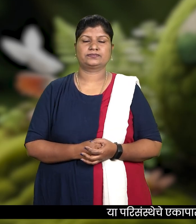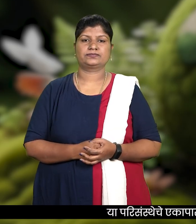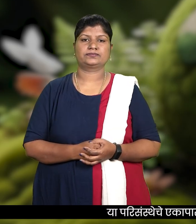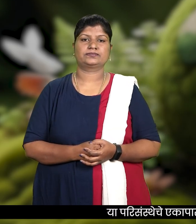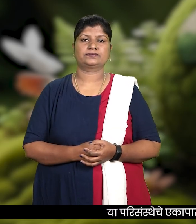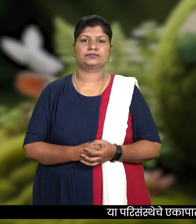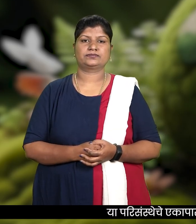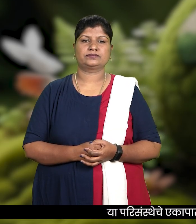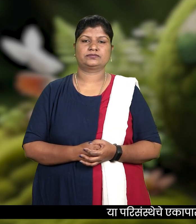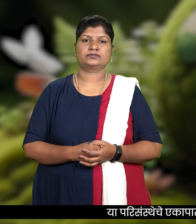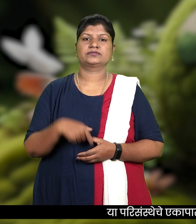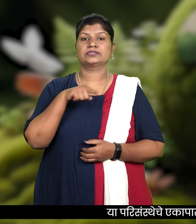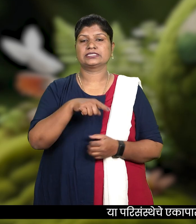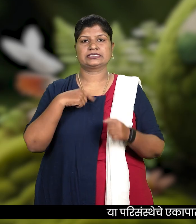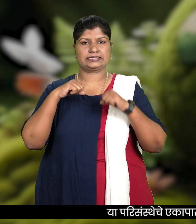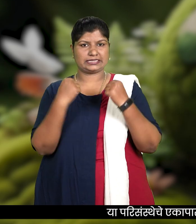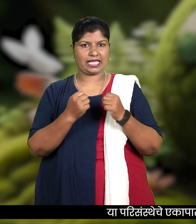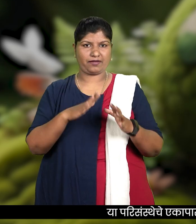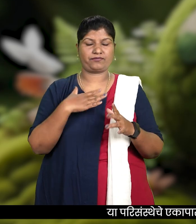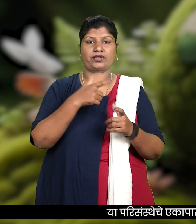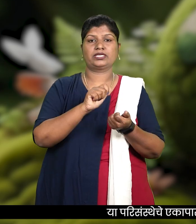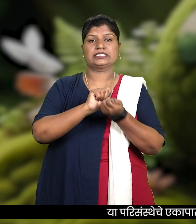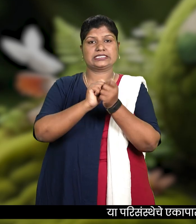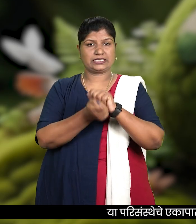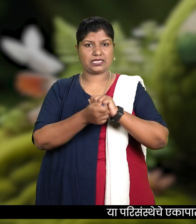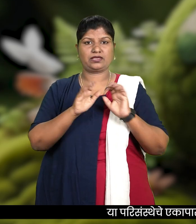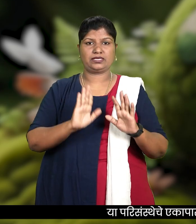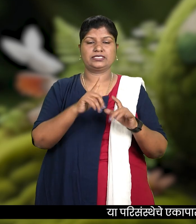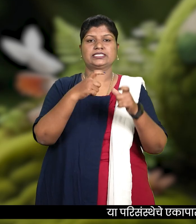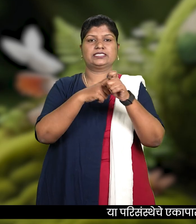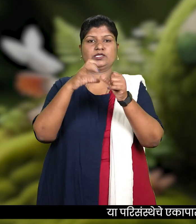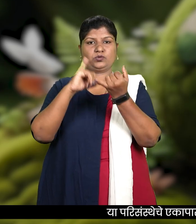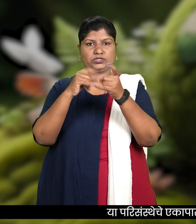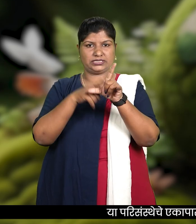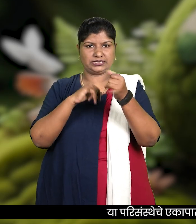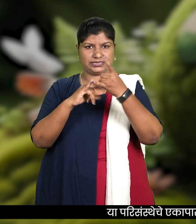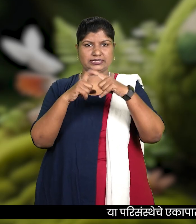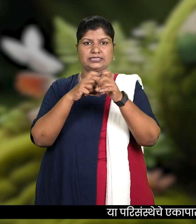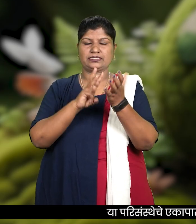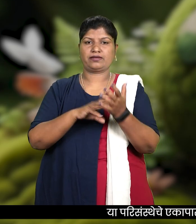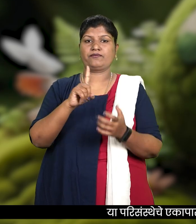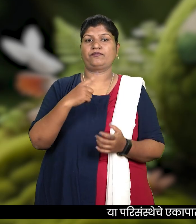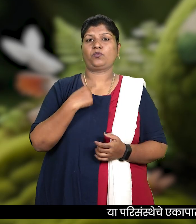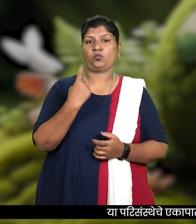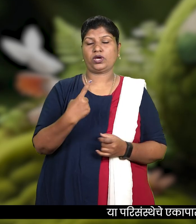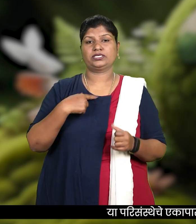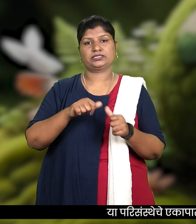या परिसंस्थेचे एकापासून दुसऱ्यामध्ये परिवर्तन किंवा प्रजातींचे विलुप्त होणे असू शकते.